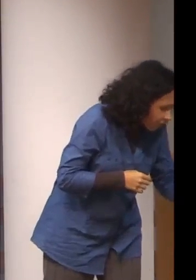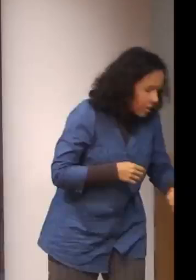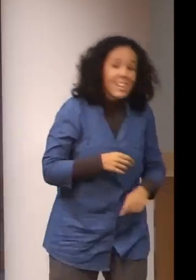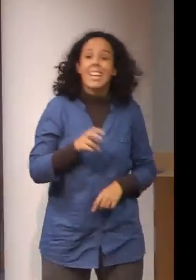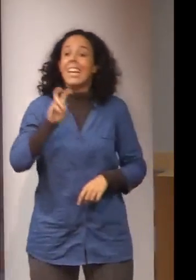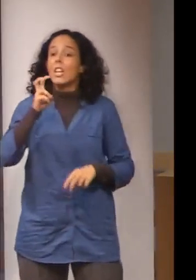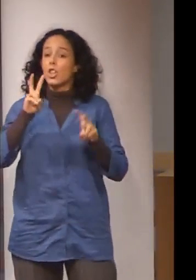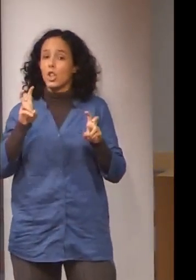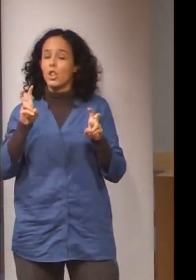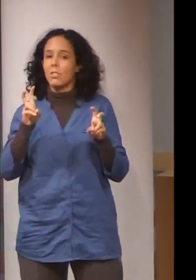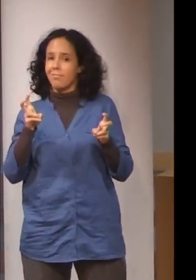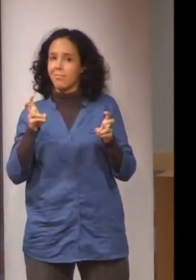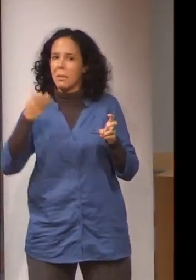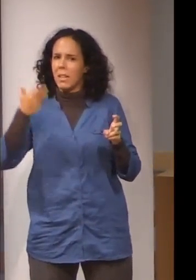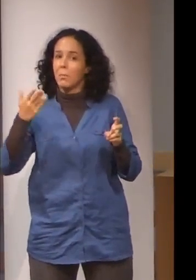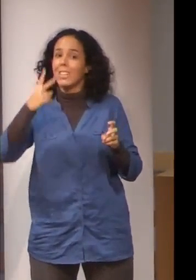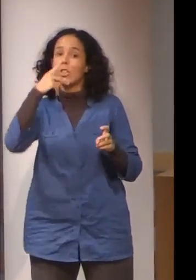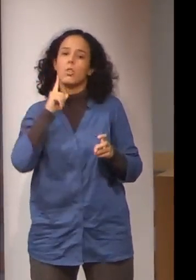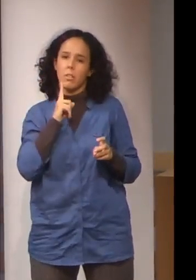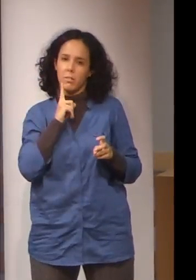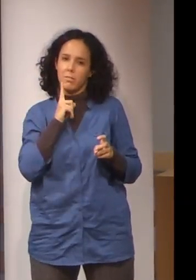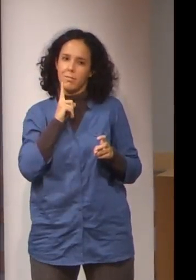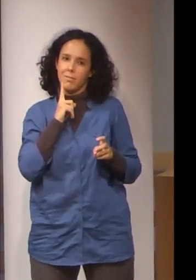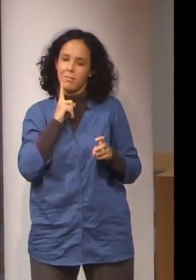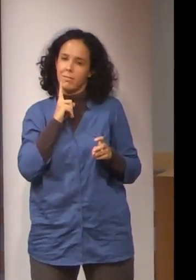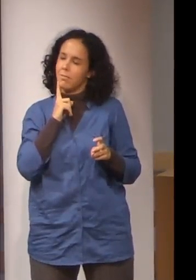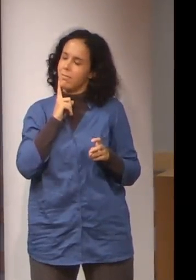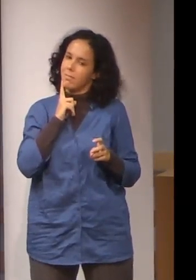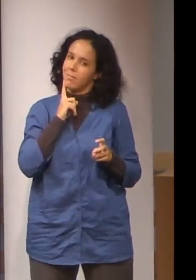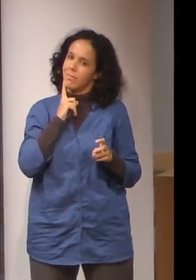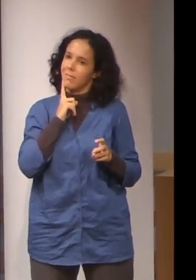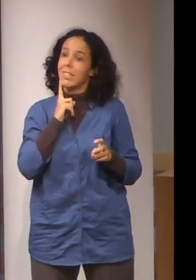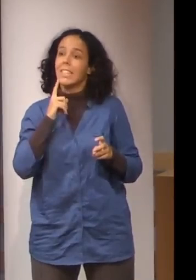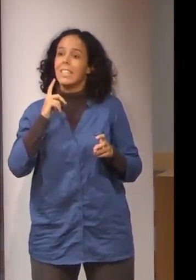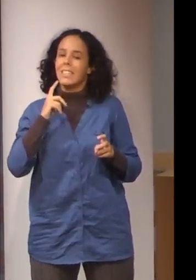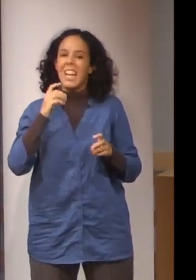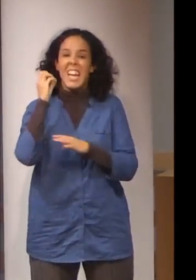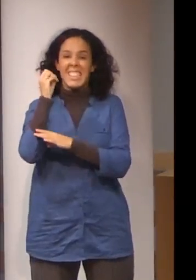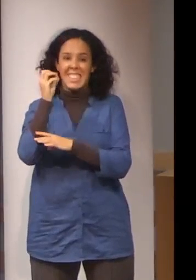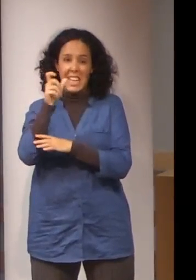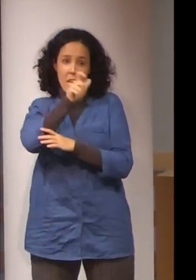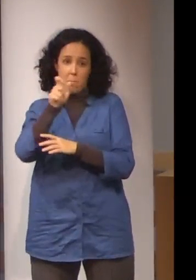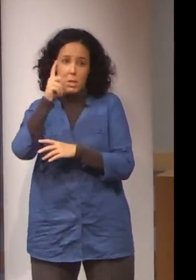independientemente de las razas y procedencias. Y otro tema importante era la sordoceguera.